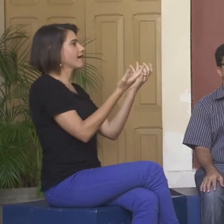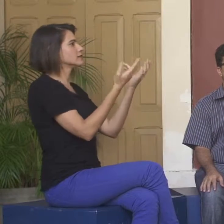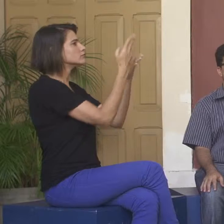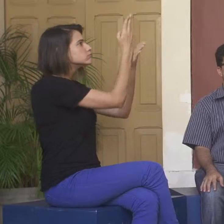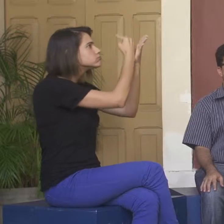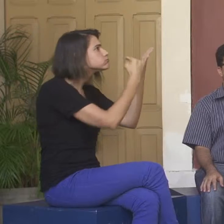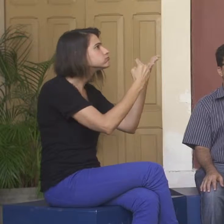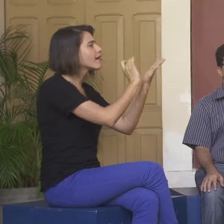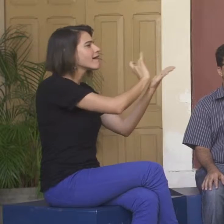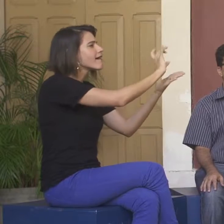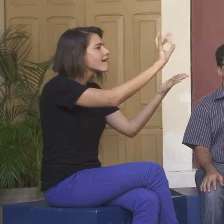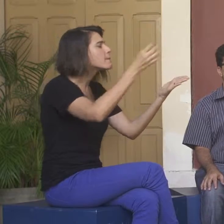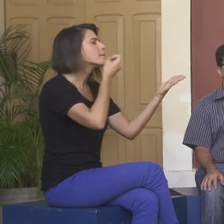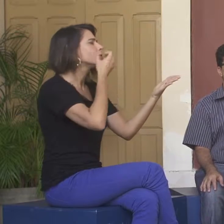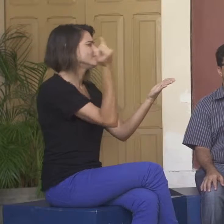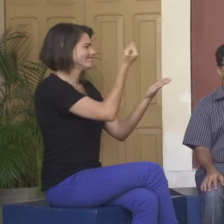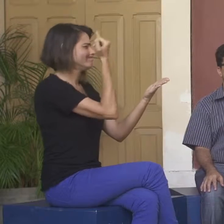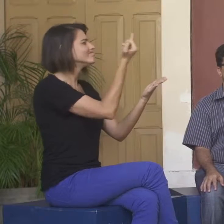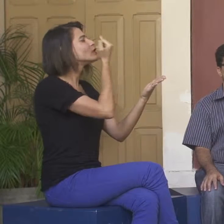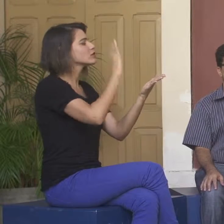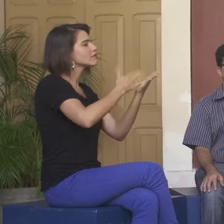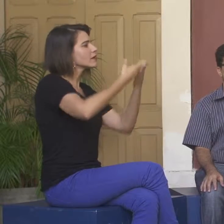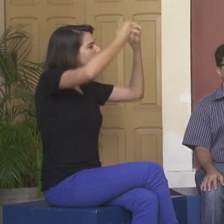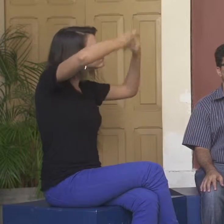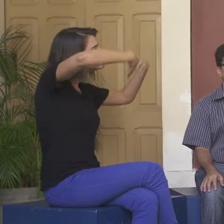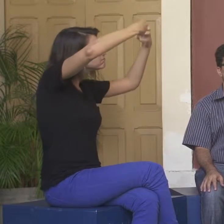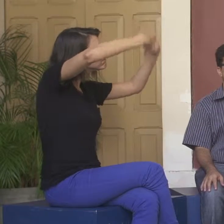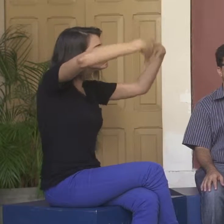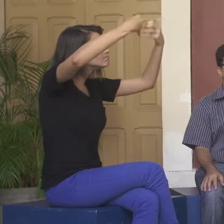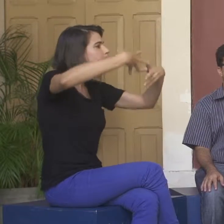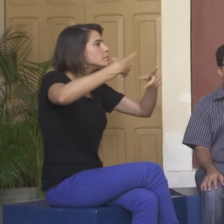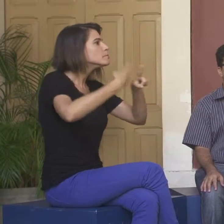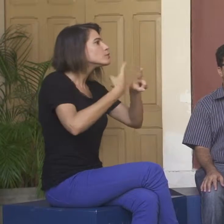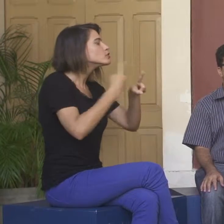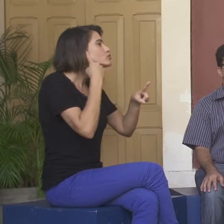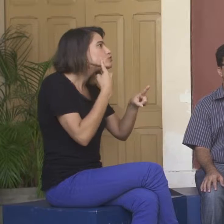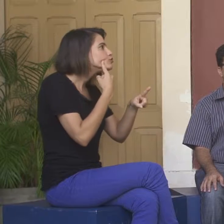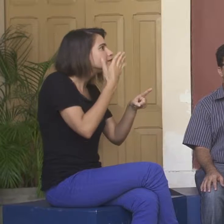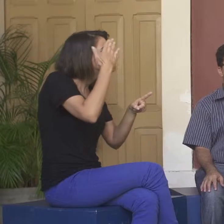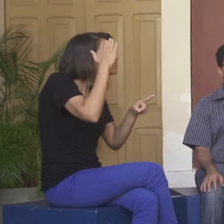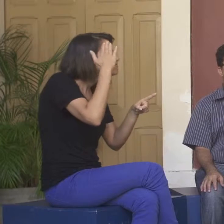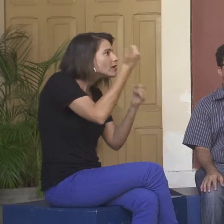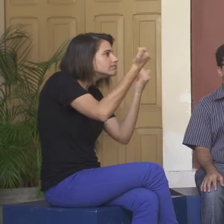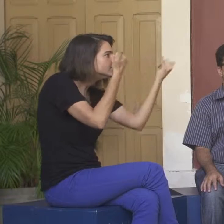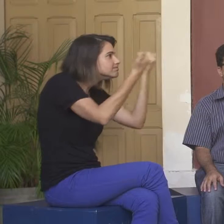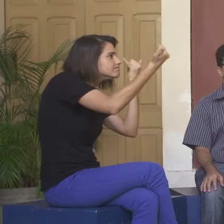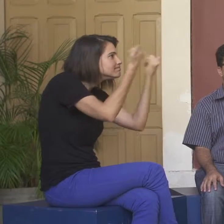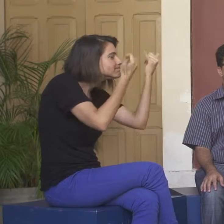construções artísticas A partir do desenho E das suas especificidades Então é importante que tenha um intérprete lá Fazendo a tradução das informações Para que o surdo ele possa